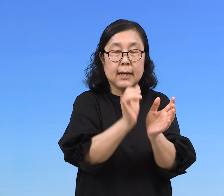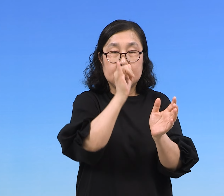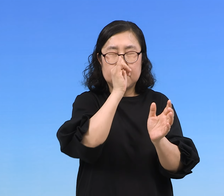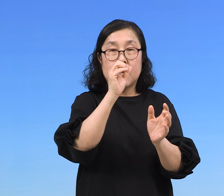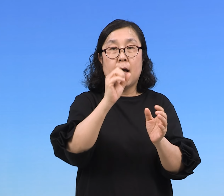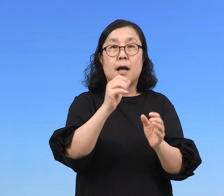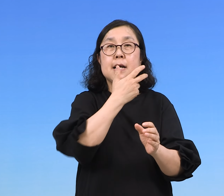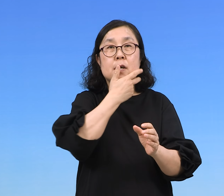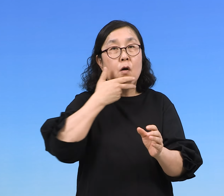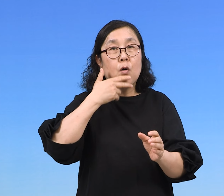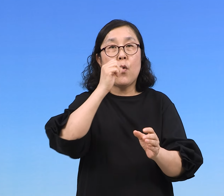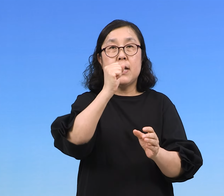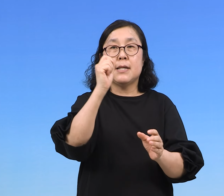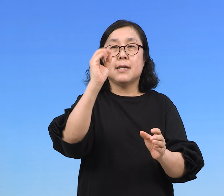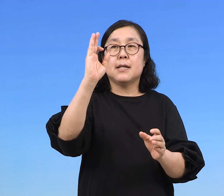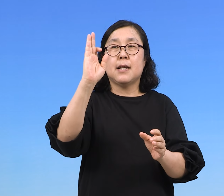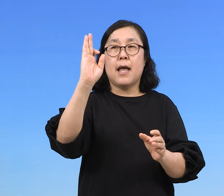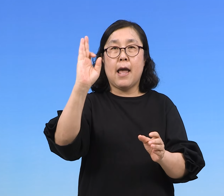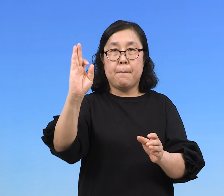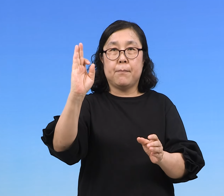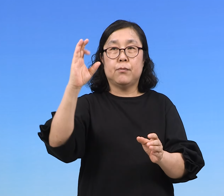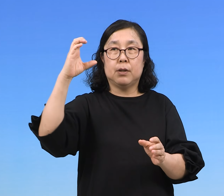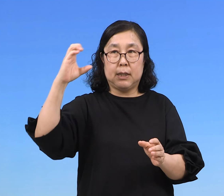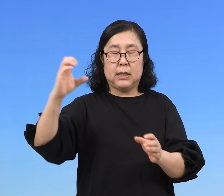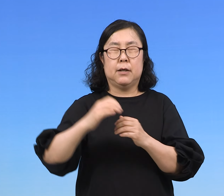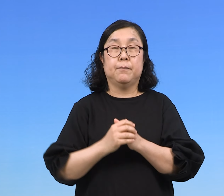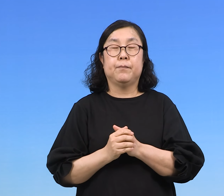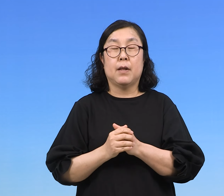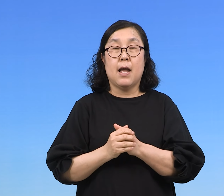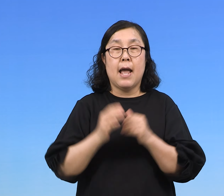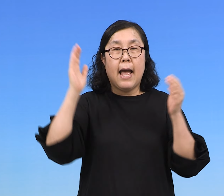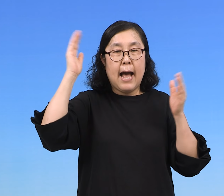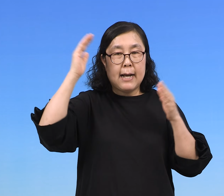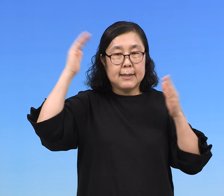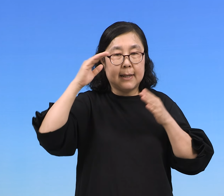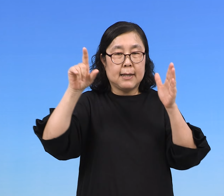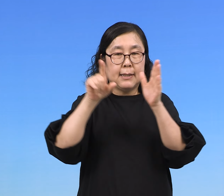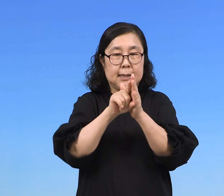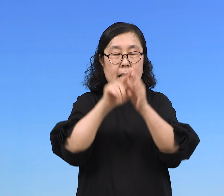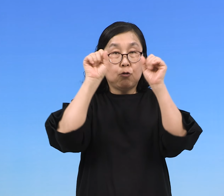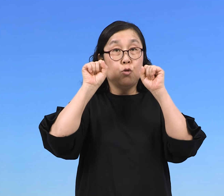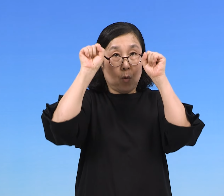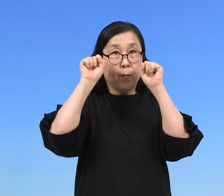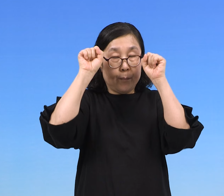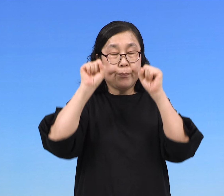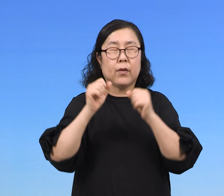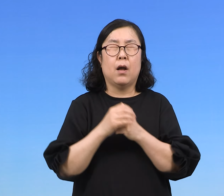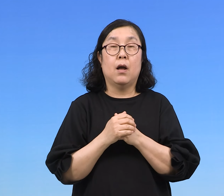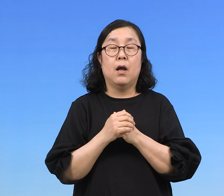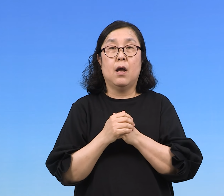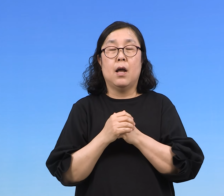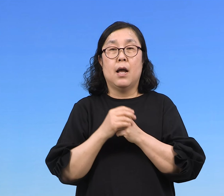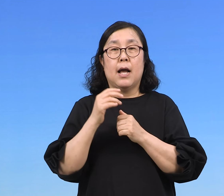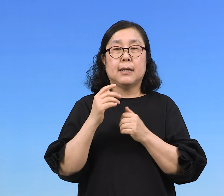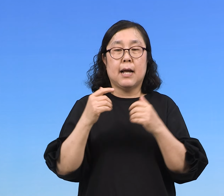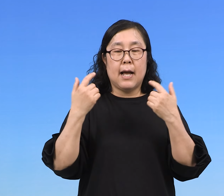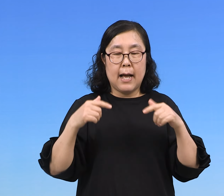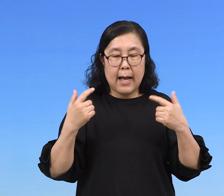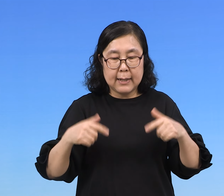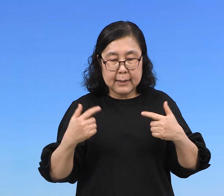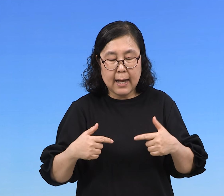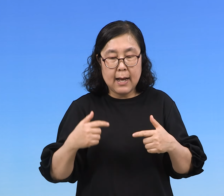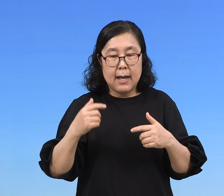내 생애에 학생신앙운동, 고맙게도 중등부 예배부터 고등부 예배부터 매 예배 때마다